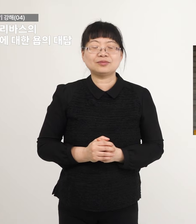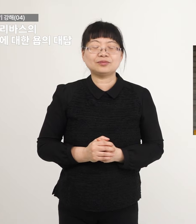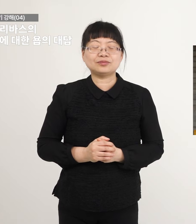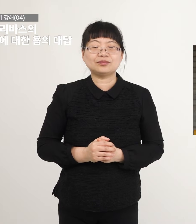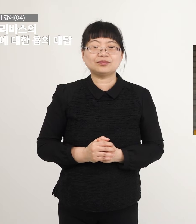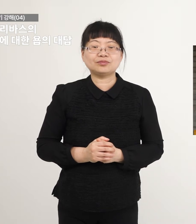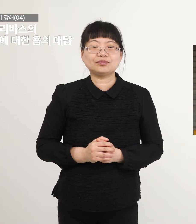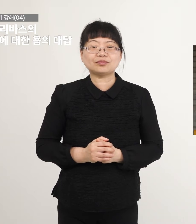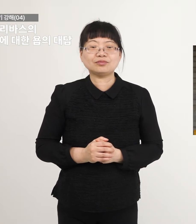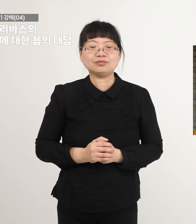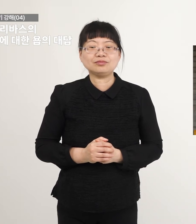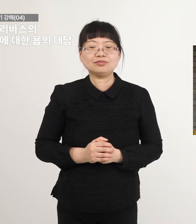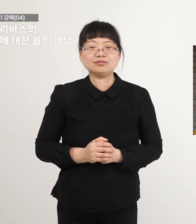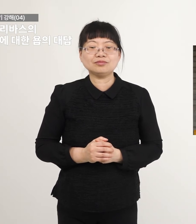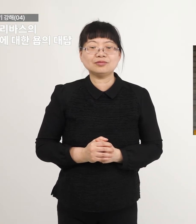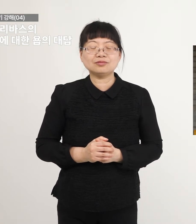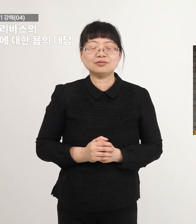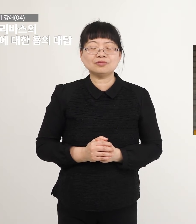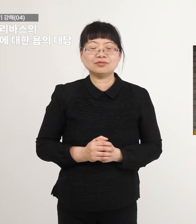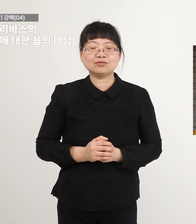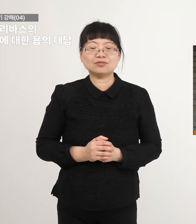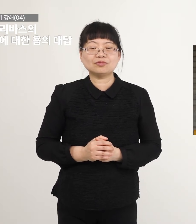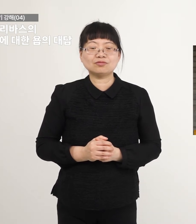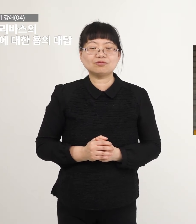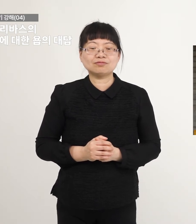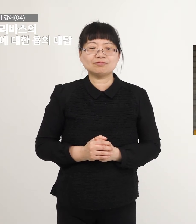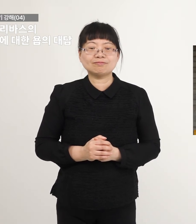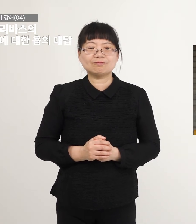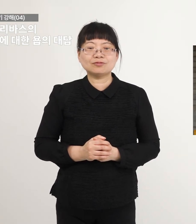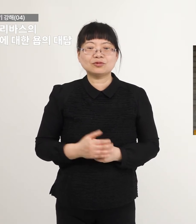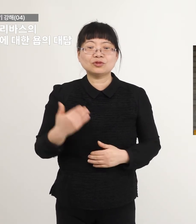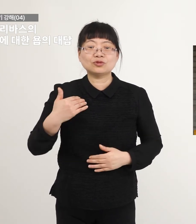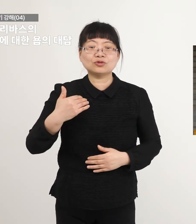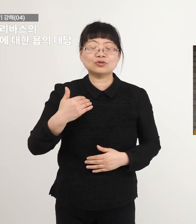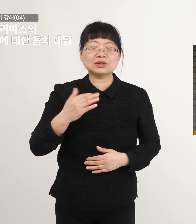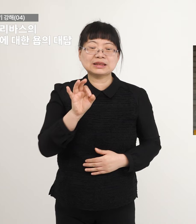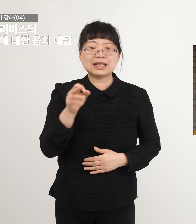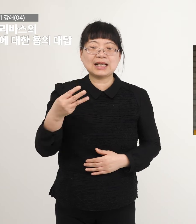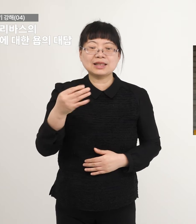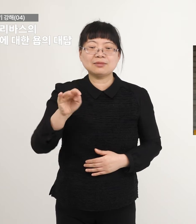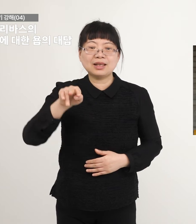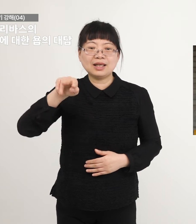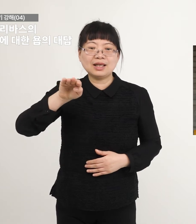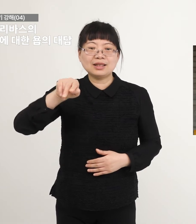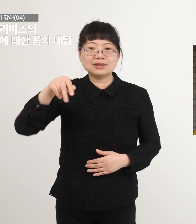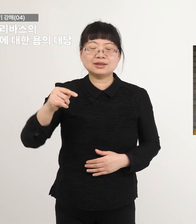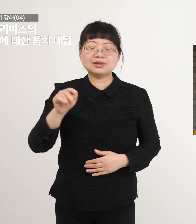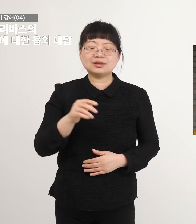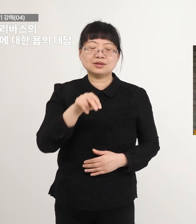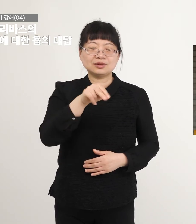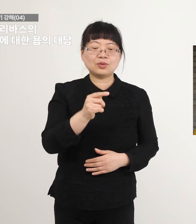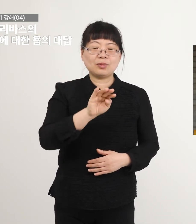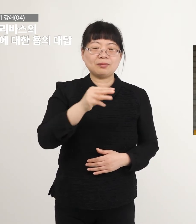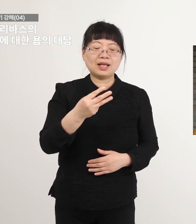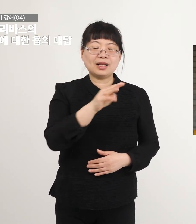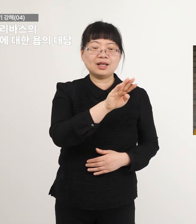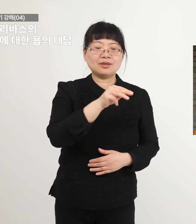빼곡히 숨겨져 있습니다. 그런데 사실 엘리바스를 비롯해서 소발과 빌닷까지